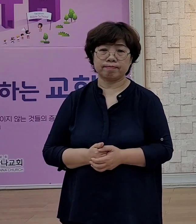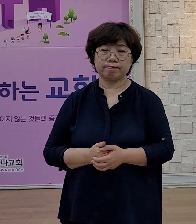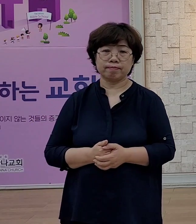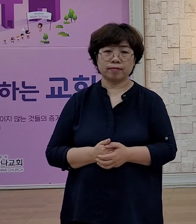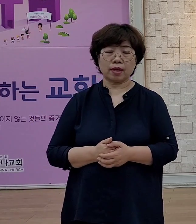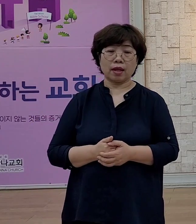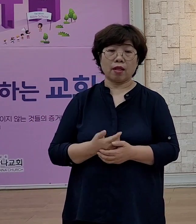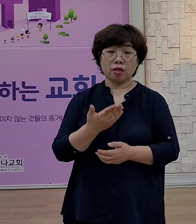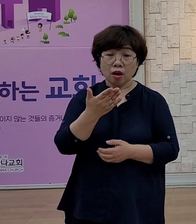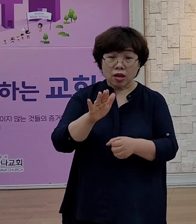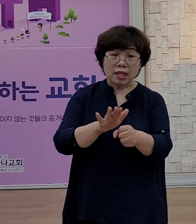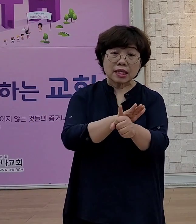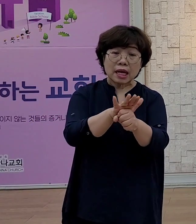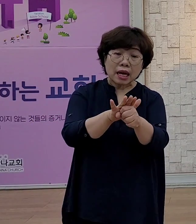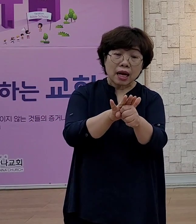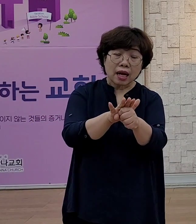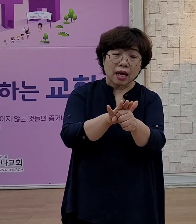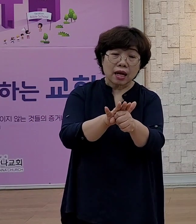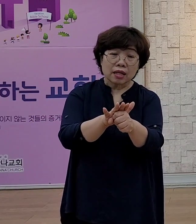너를 사랑하는